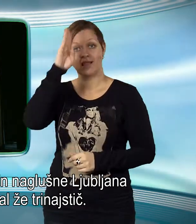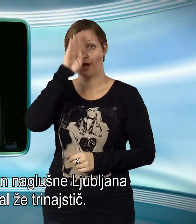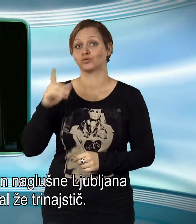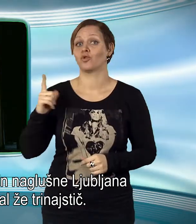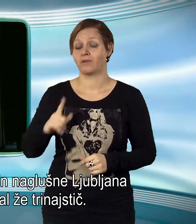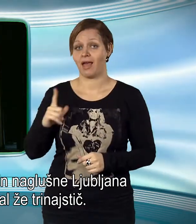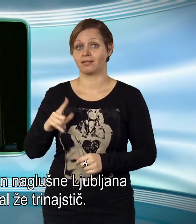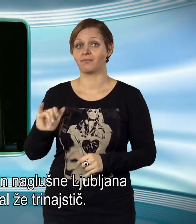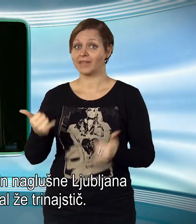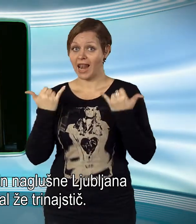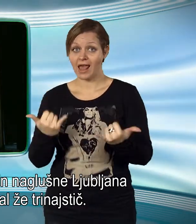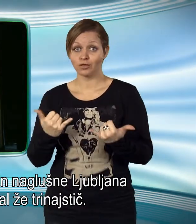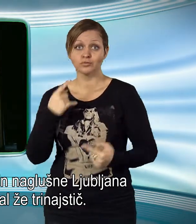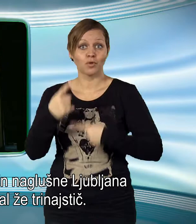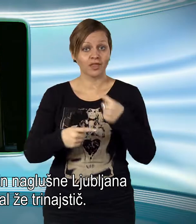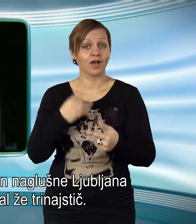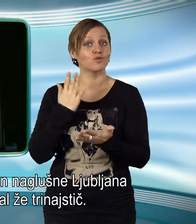že 13-tič.